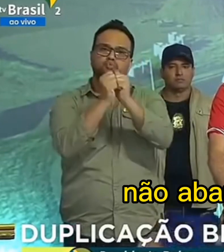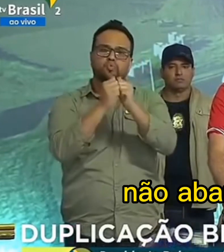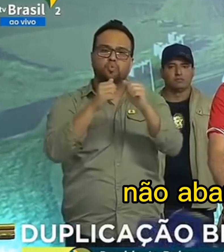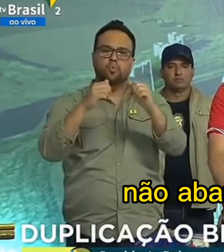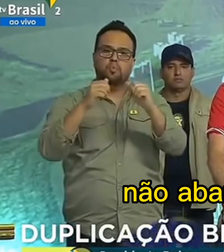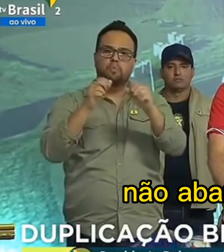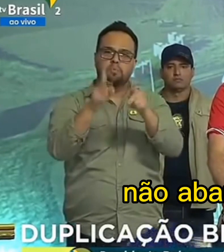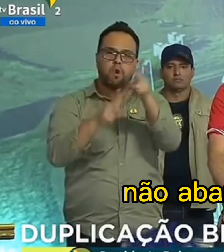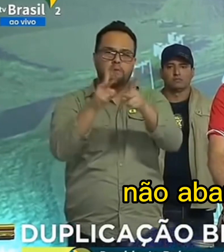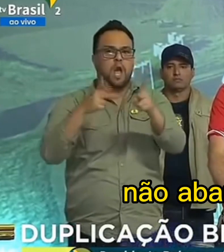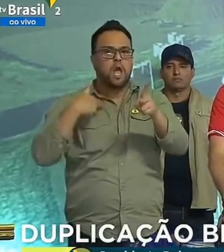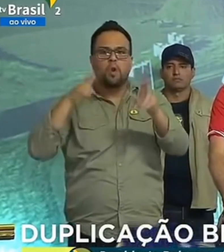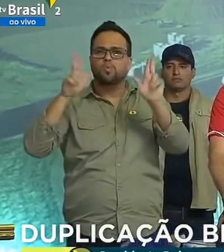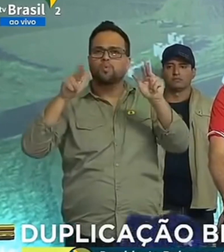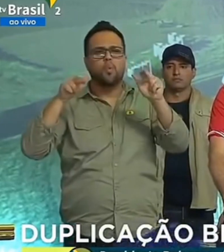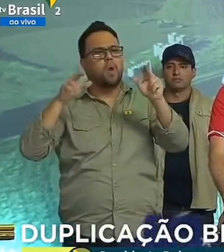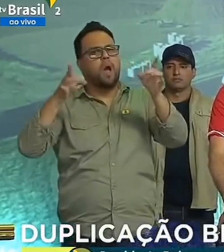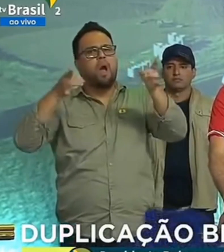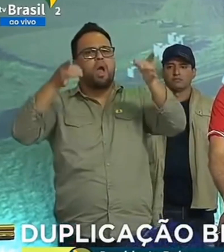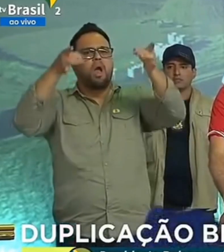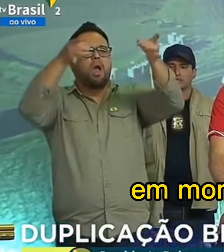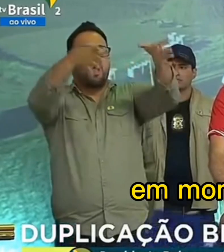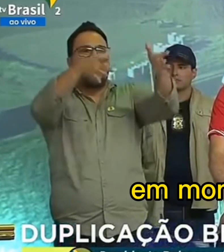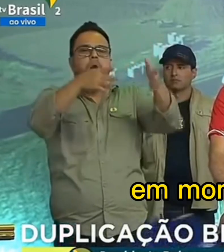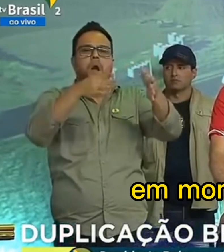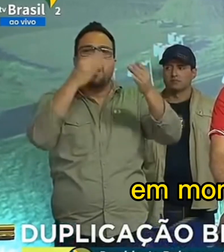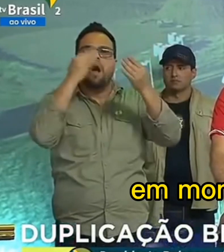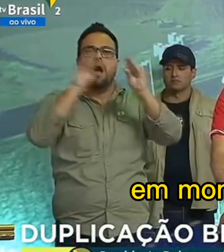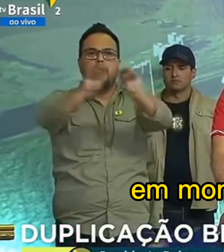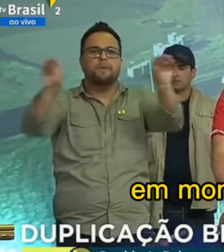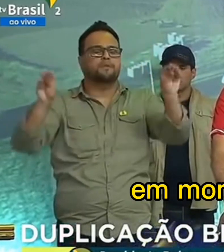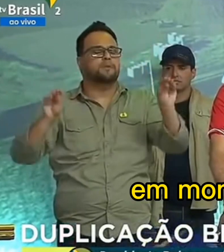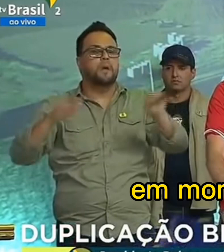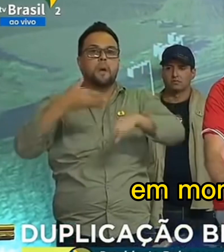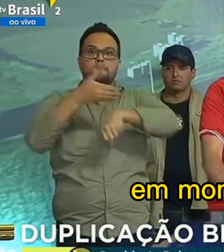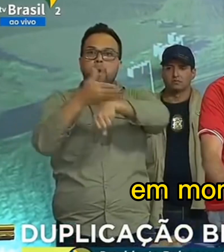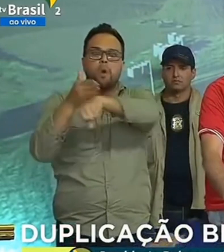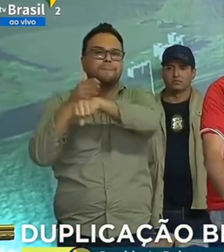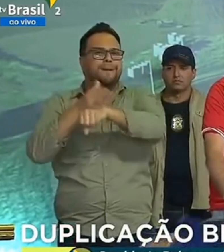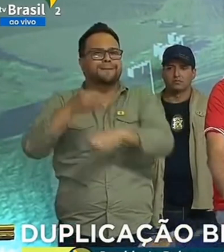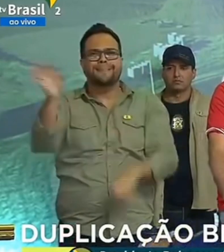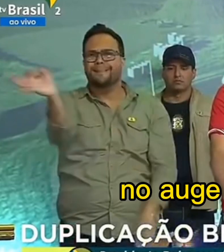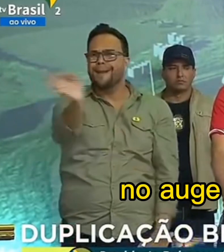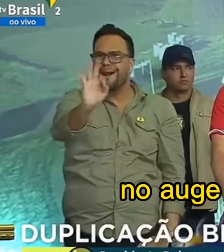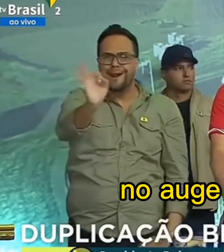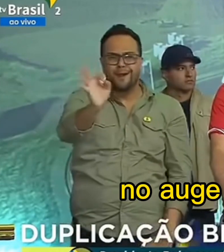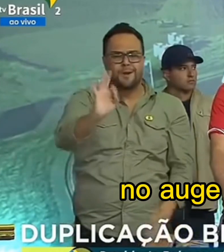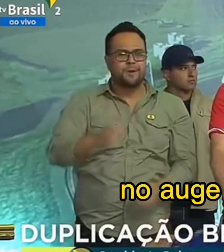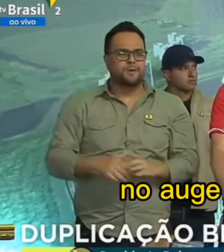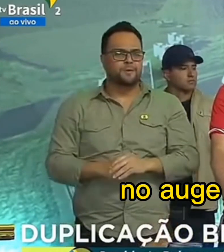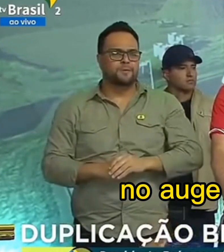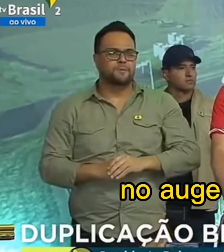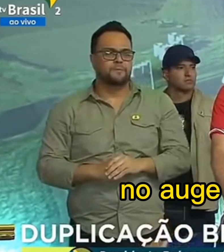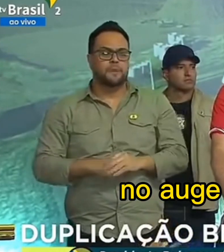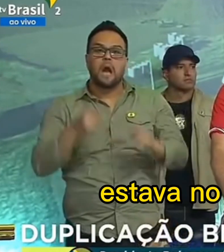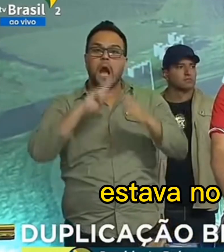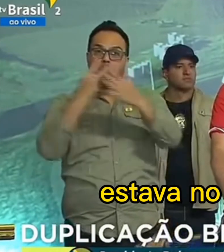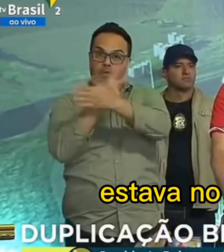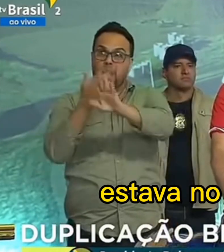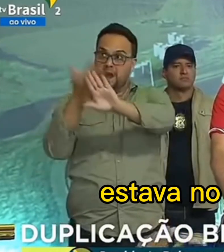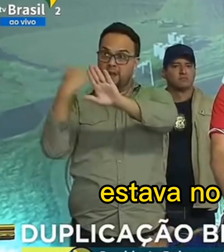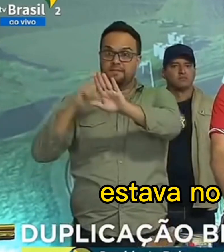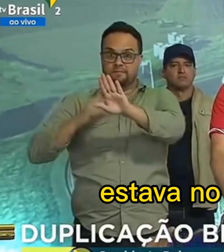Não abandonei vocês em momento algum. No auge da